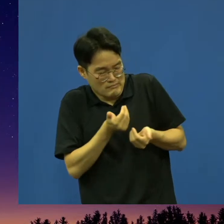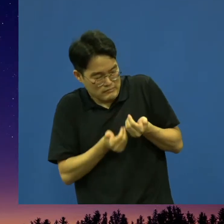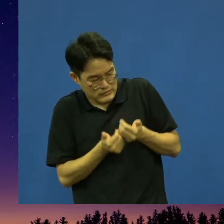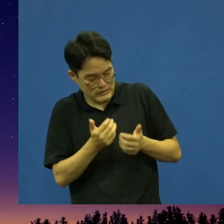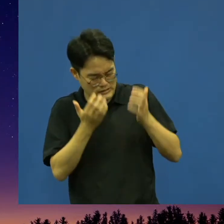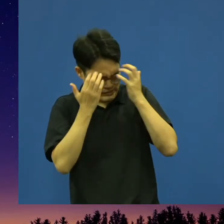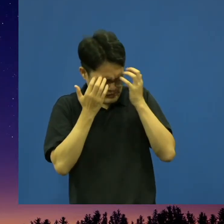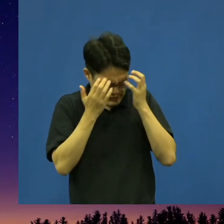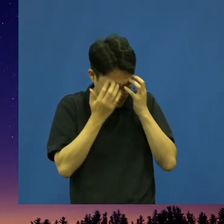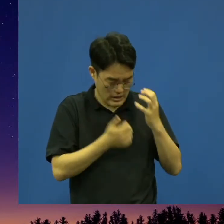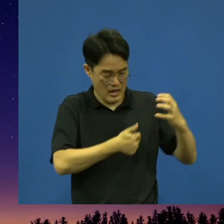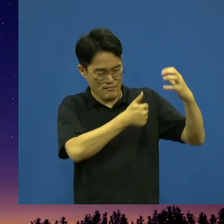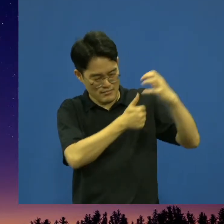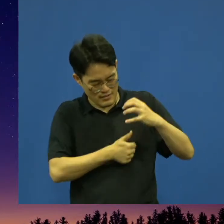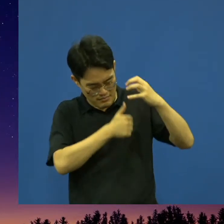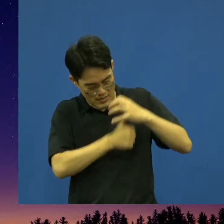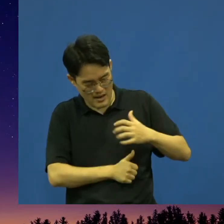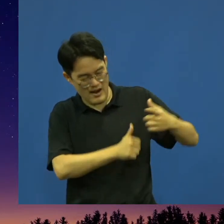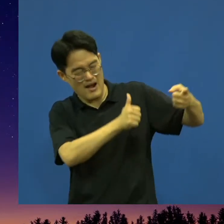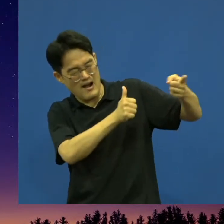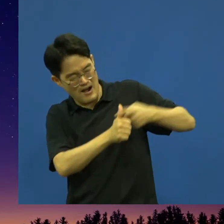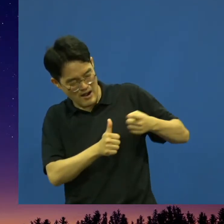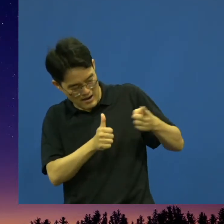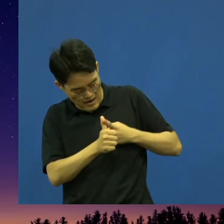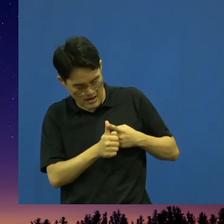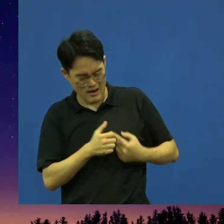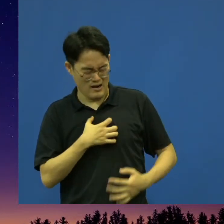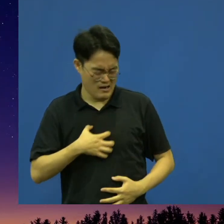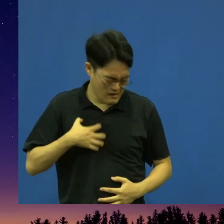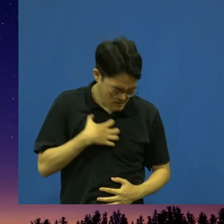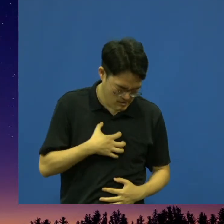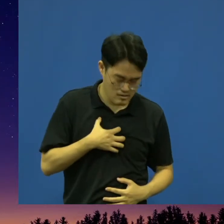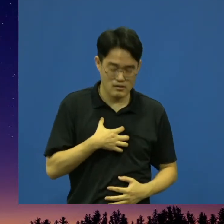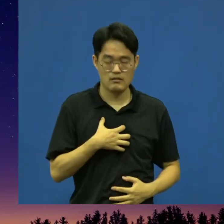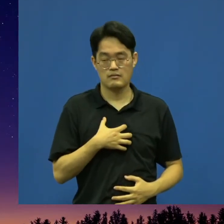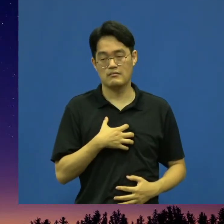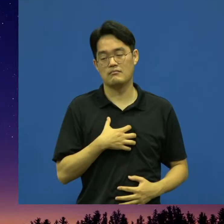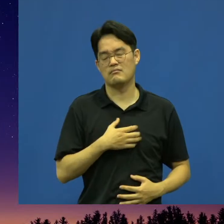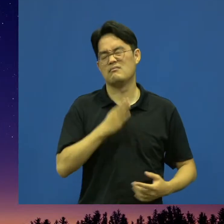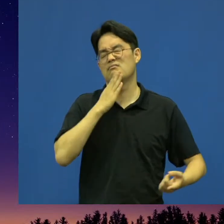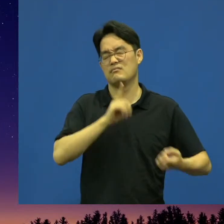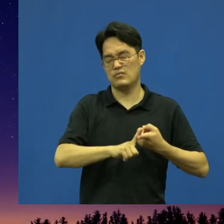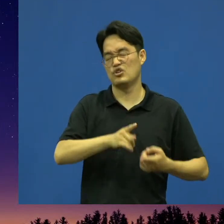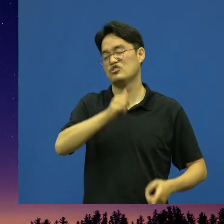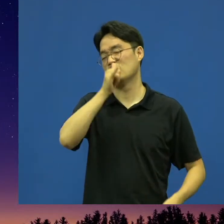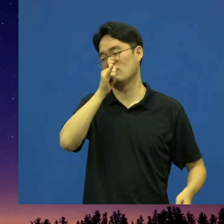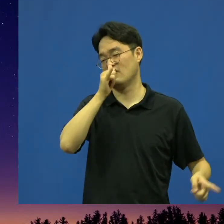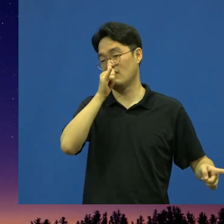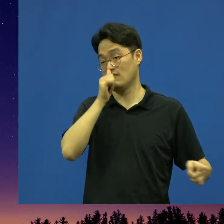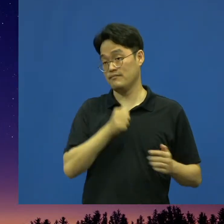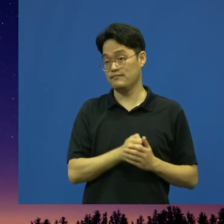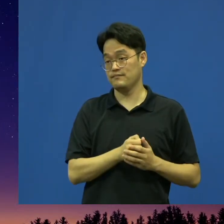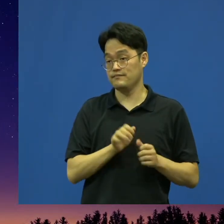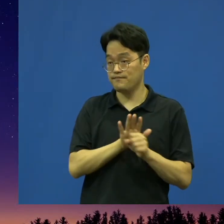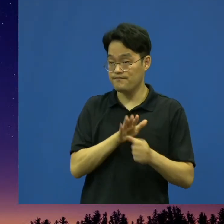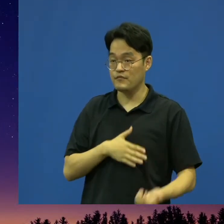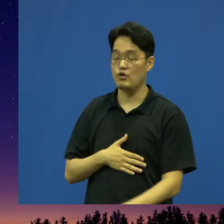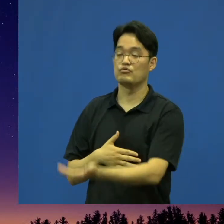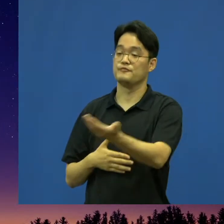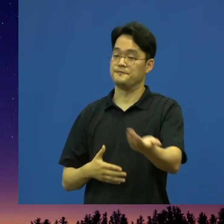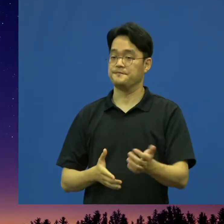핍박이 있습니다. 질고가 따르고 아픔이 있습니다. 사랑하는 여러분,